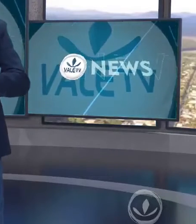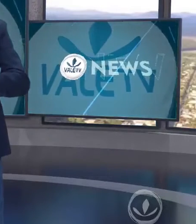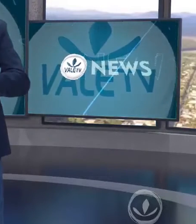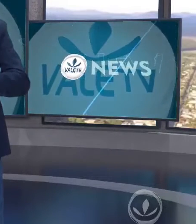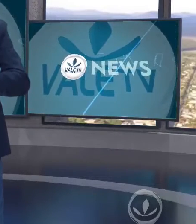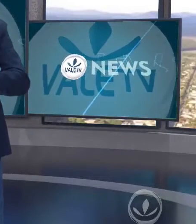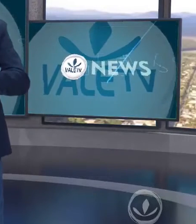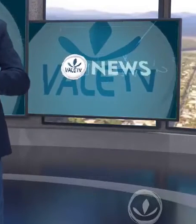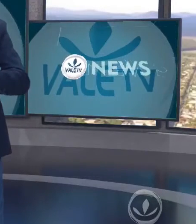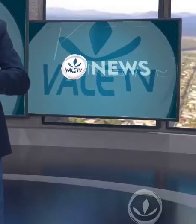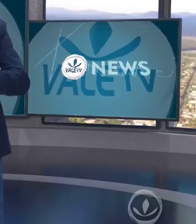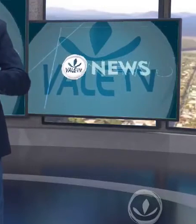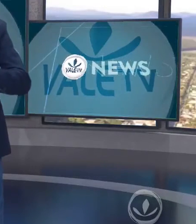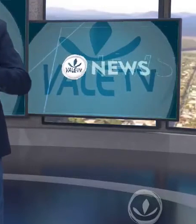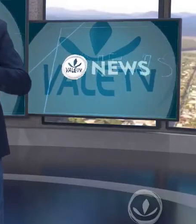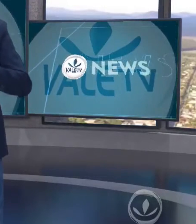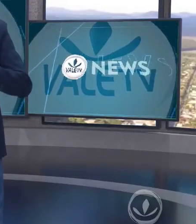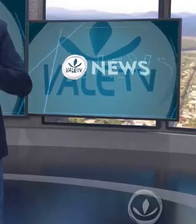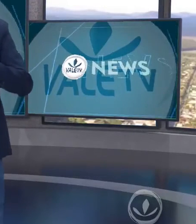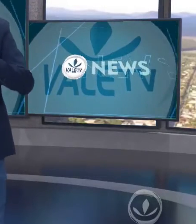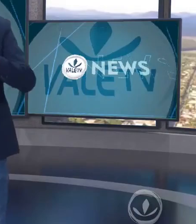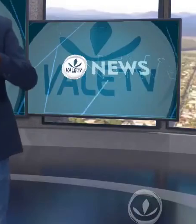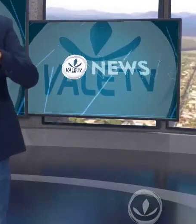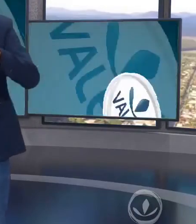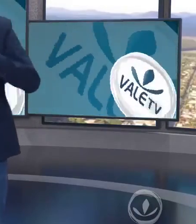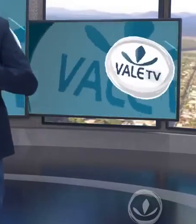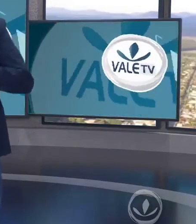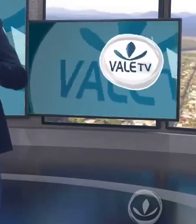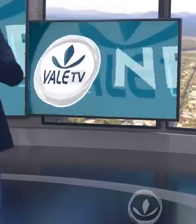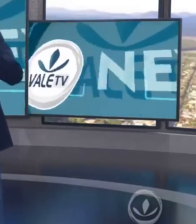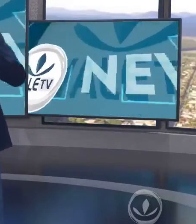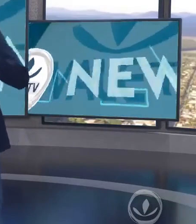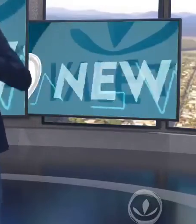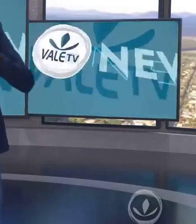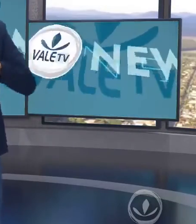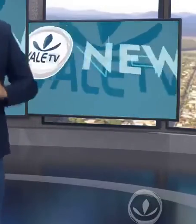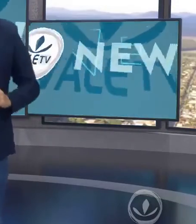veementemente o fechamento do comércio de Goiânia. Tanto é que não quis nem falar. Quem falou foi seu pai.